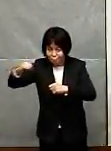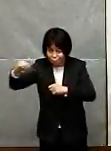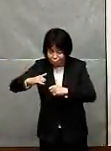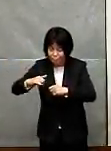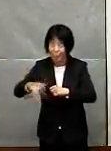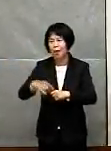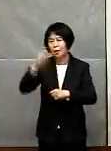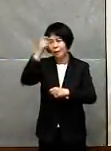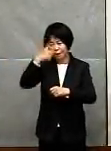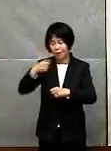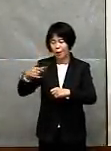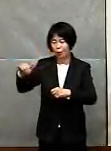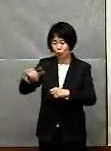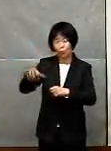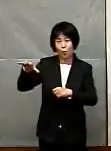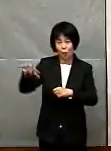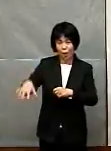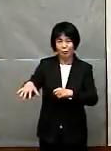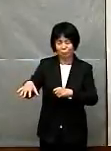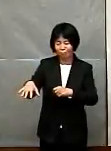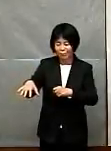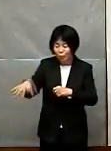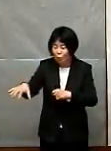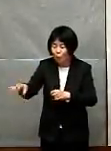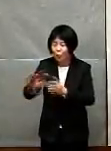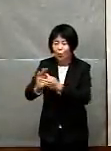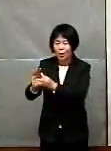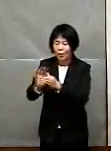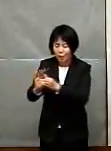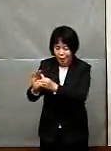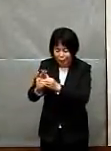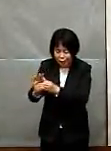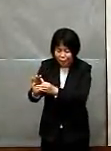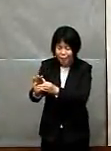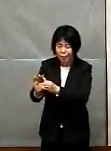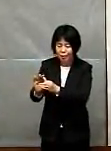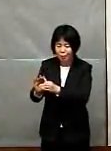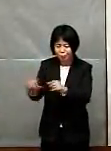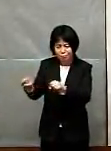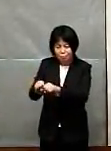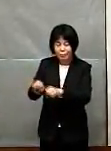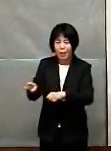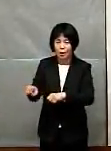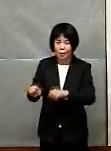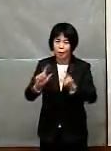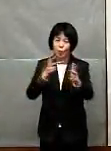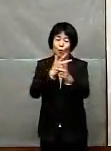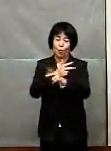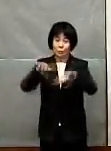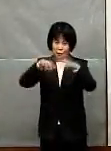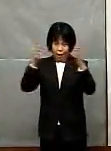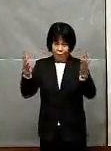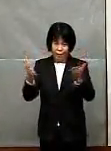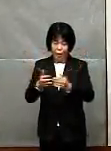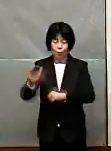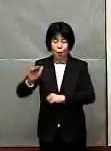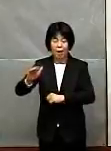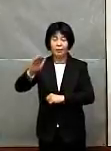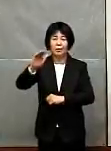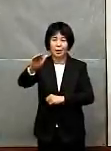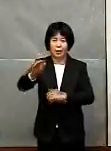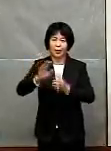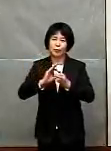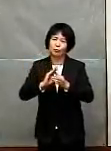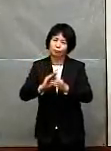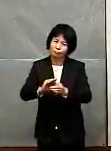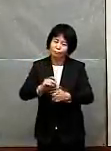仙台空港とやはりね、いろいろとこう連携を図りながら、東北全体の発展につなが